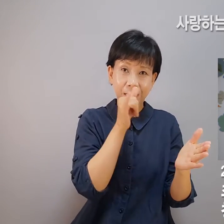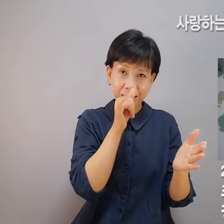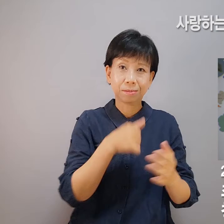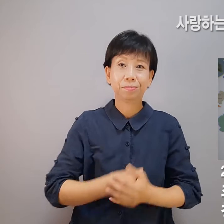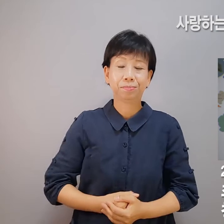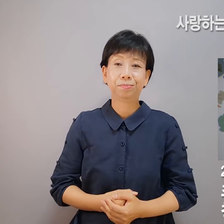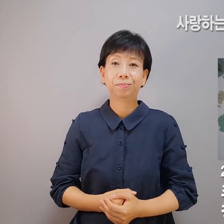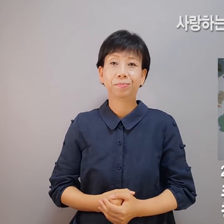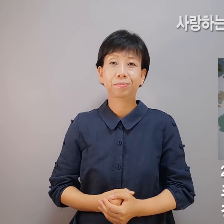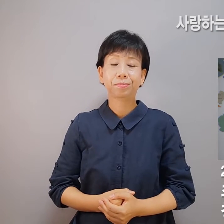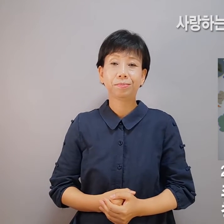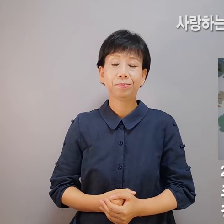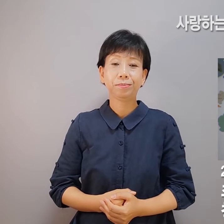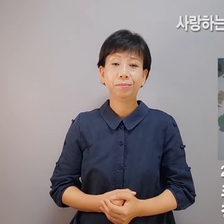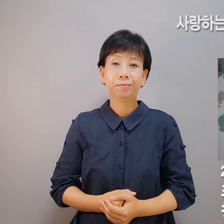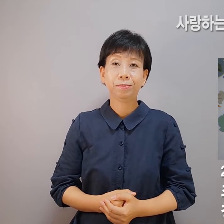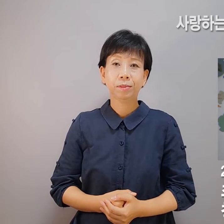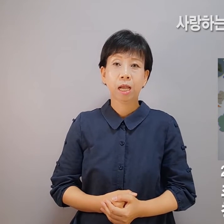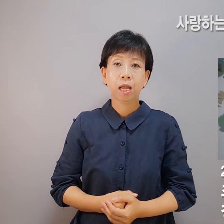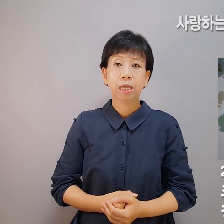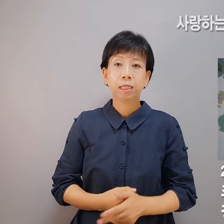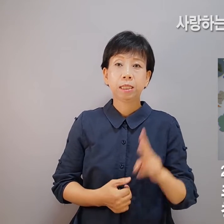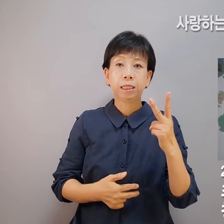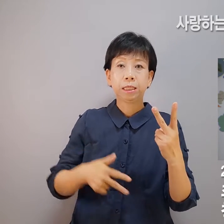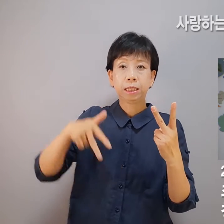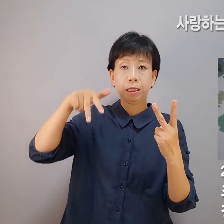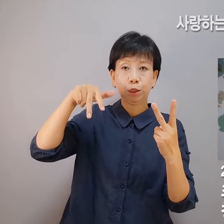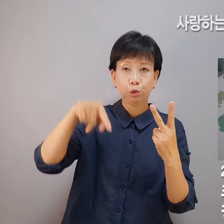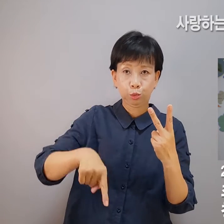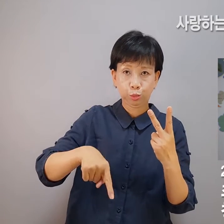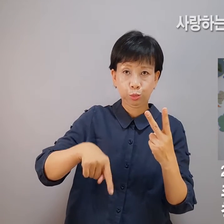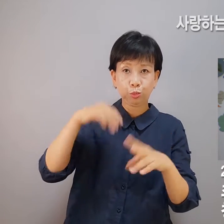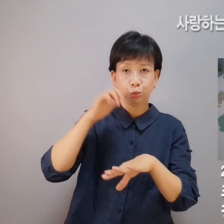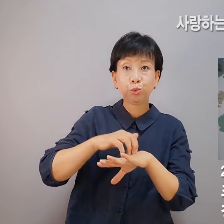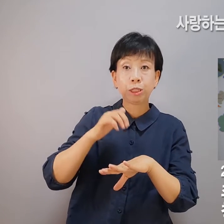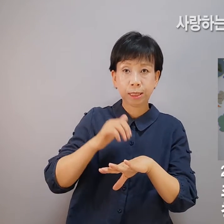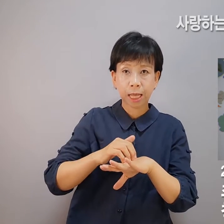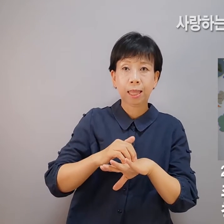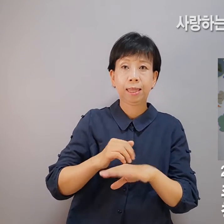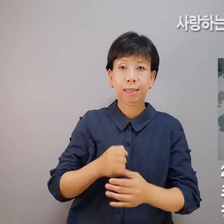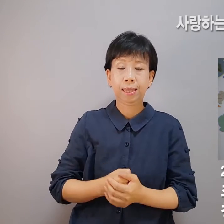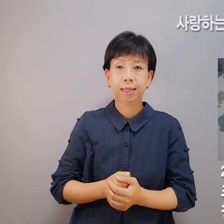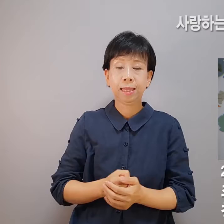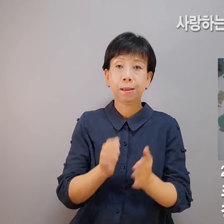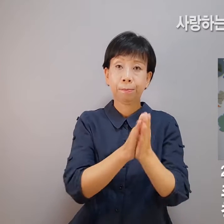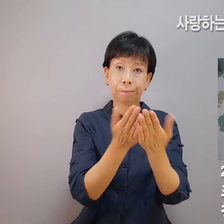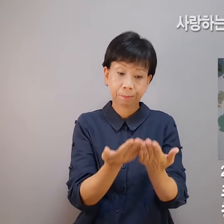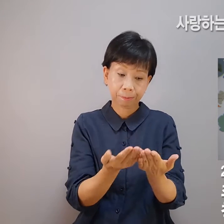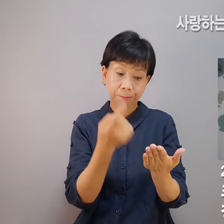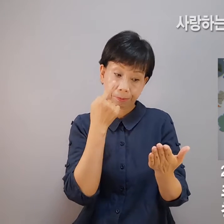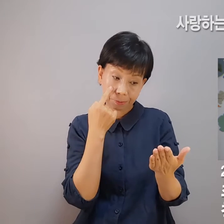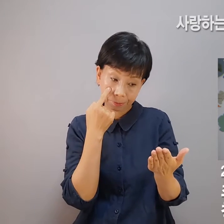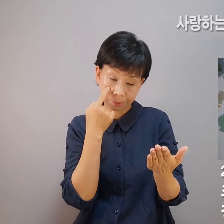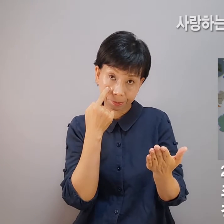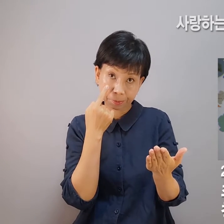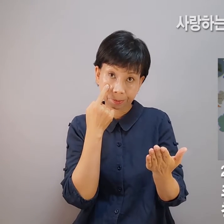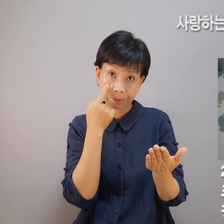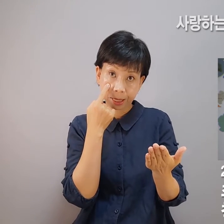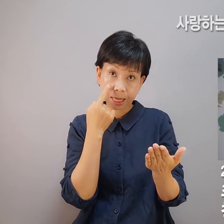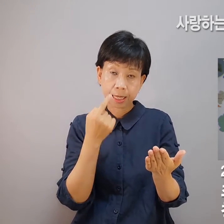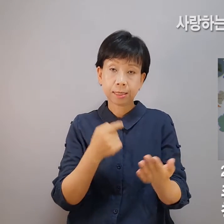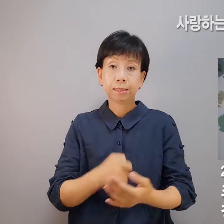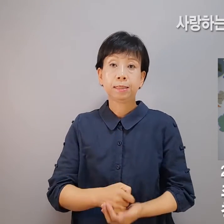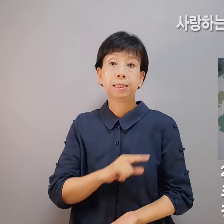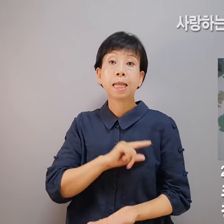있는데 돕기 위해서 한 2주간 훈련을 좀 하도록 하겠습니다. 펼쳐보시면 제목이 있어요. 제목 맨